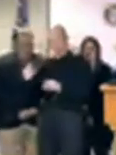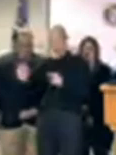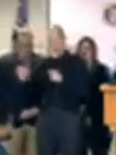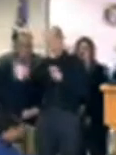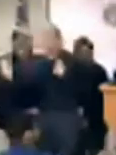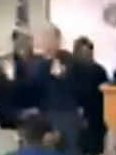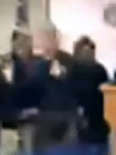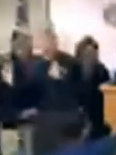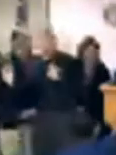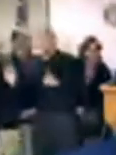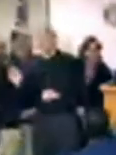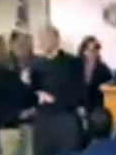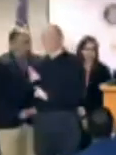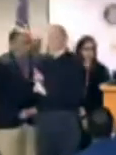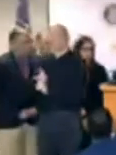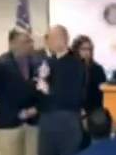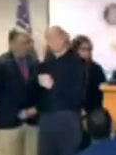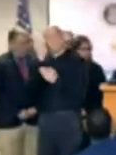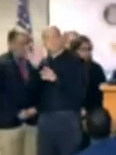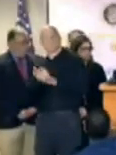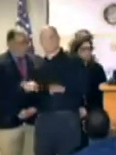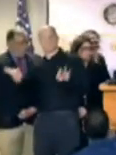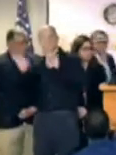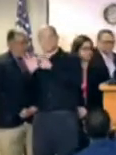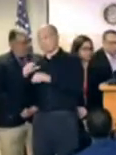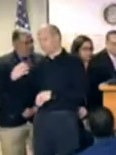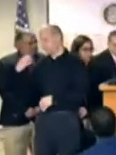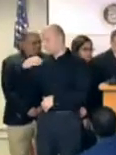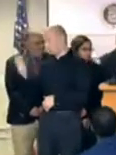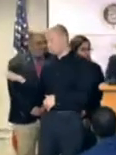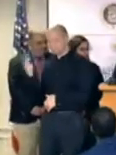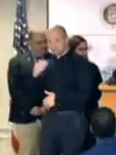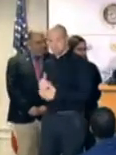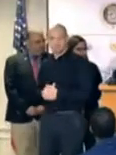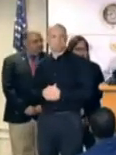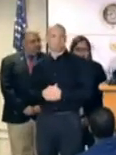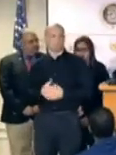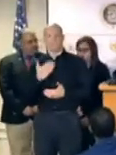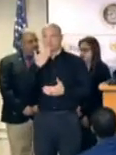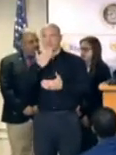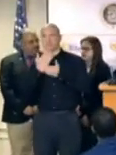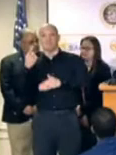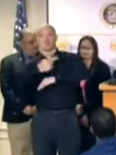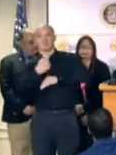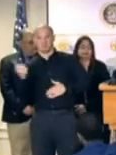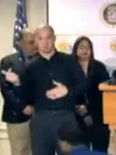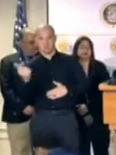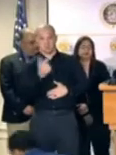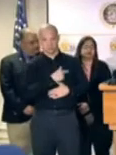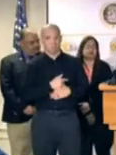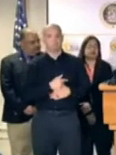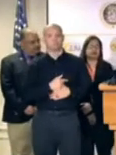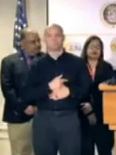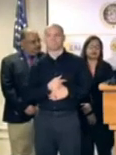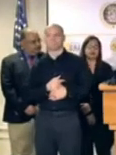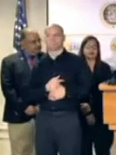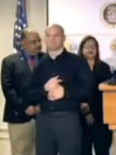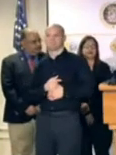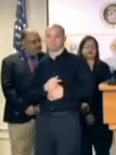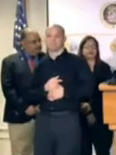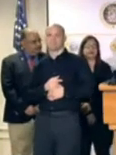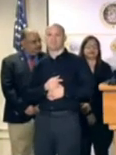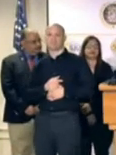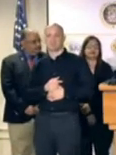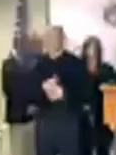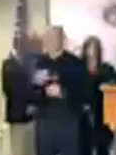quien también nos tiene una importante información, general. Buenos días a todos. En coordinación con la